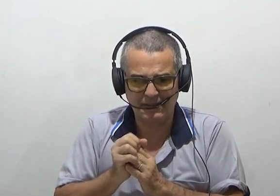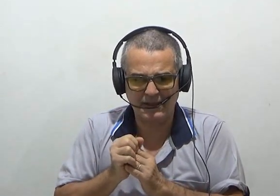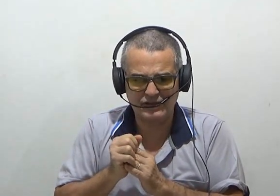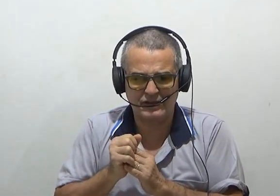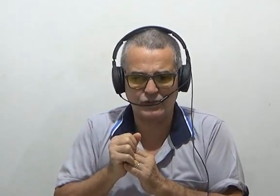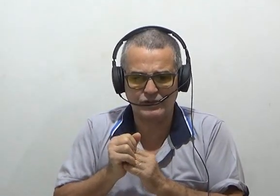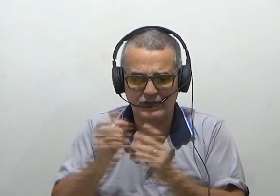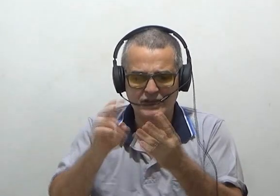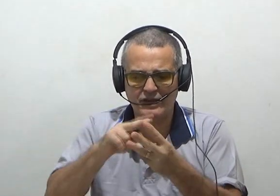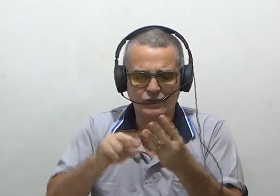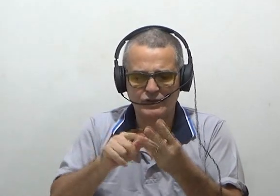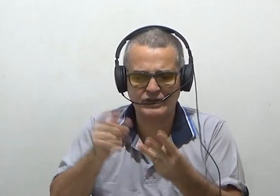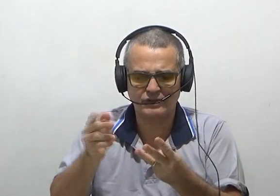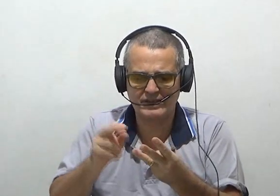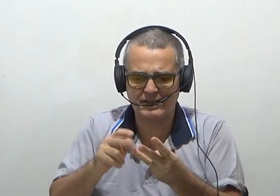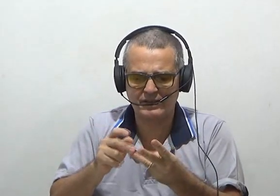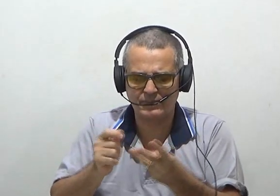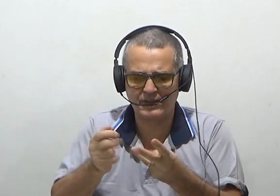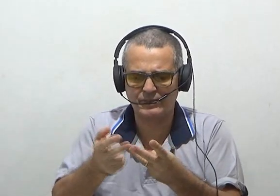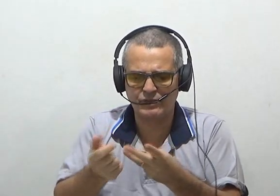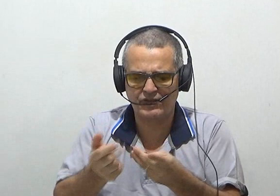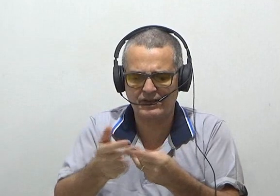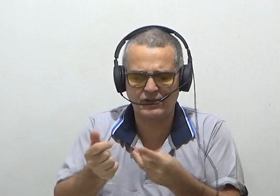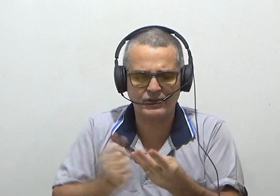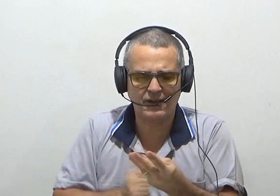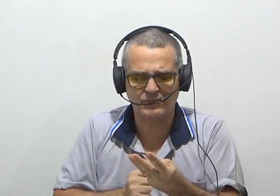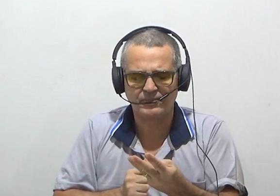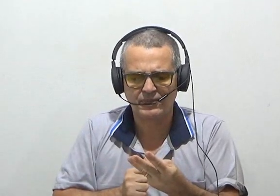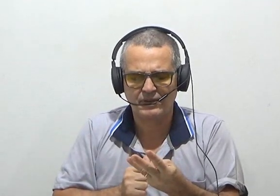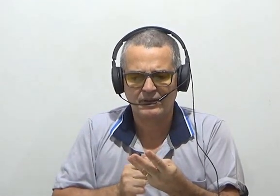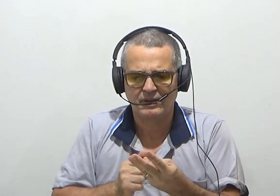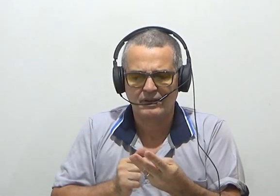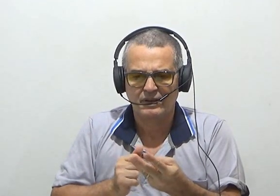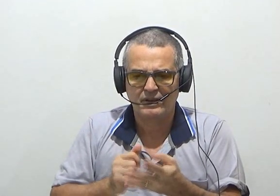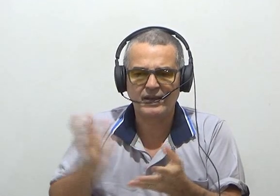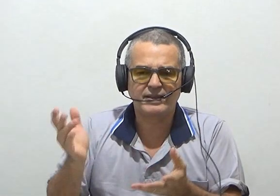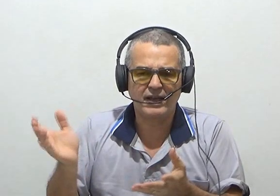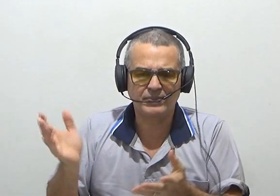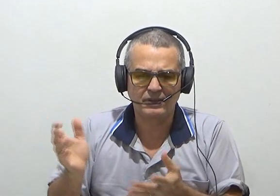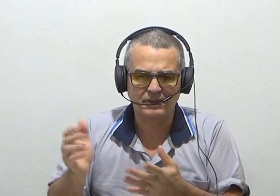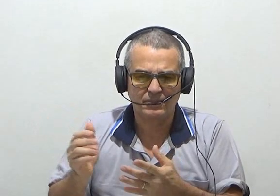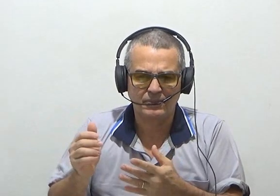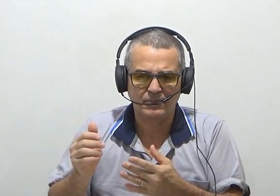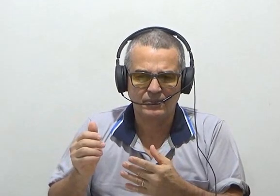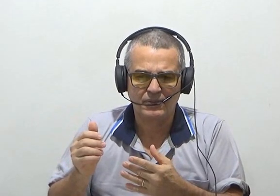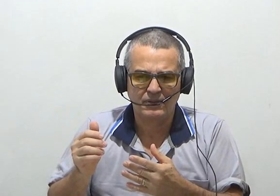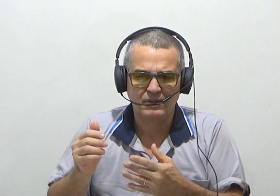assistindo uma palestra dos 3 reitores da Universidade de Pernambuco Federal e Rural, e a intérprete,